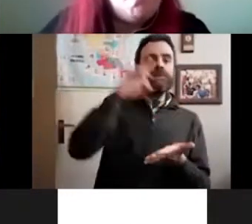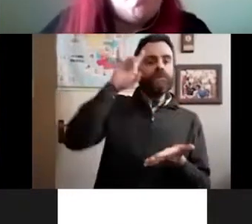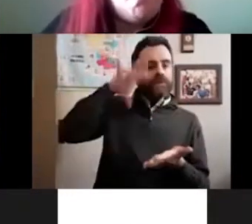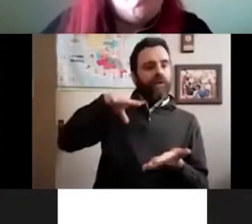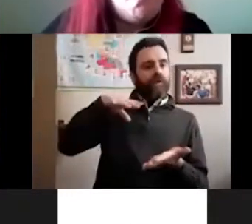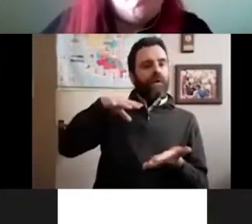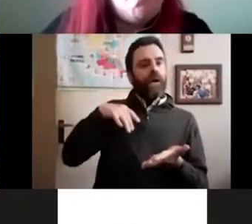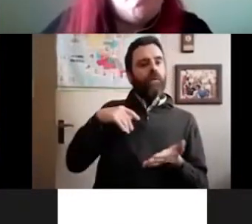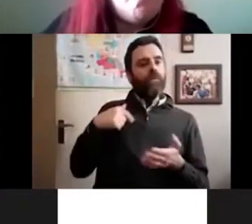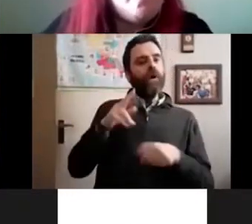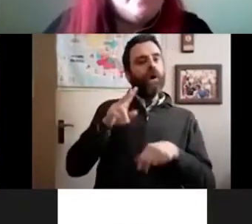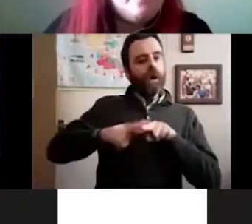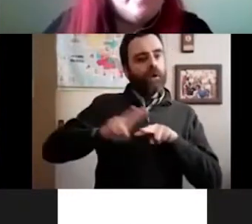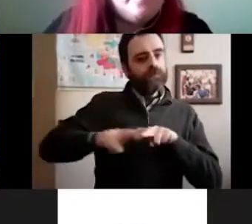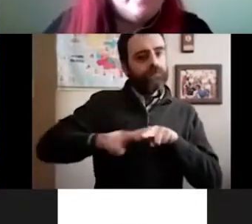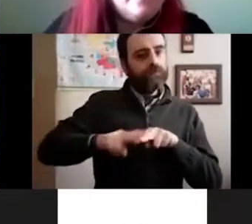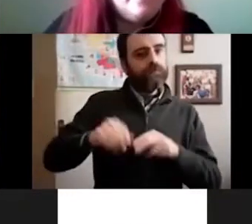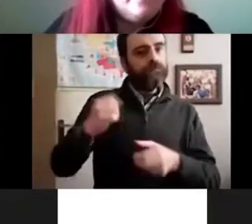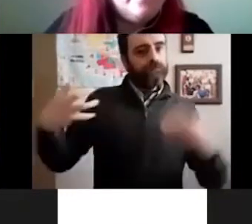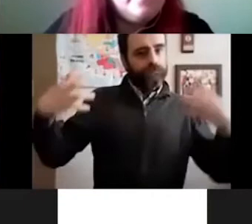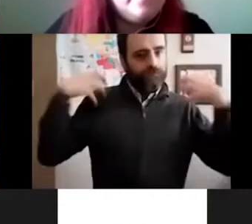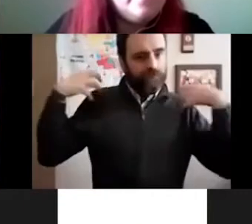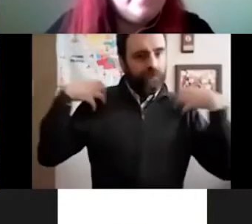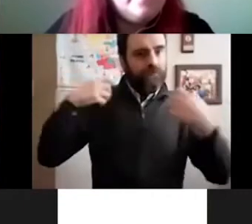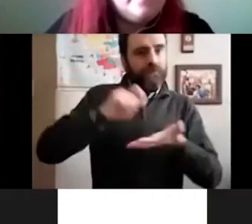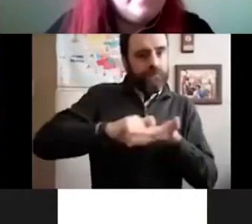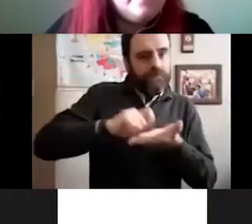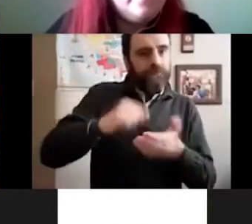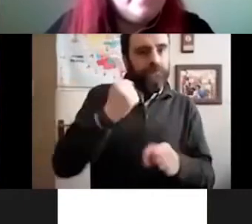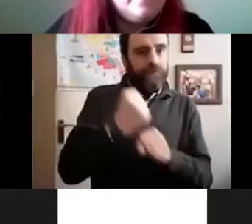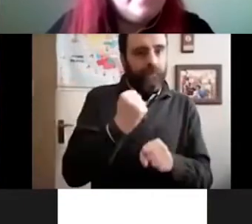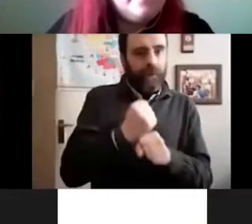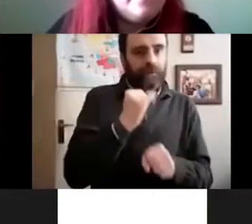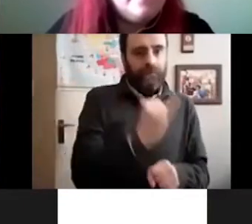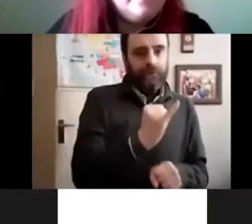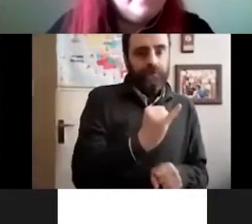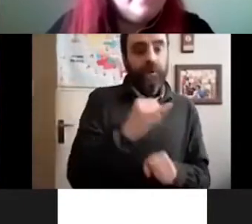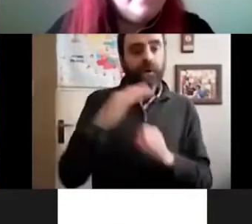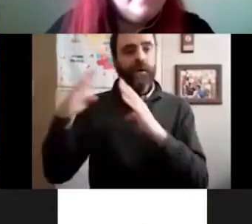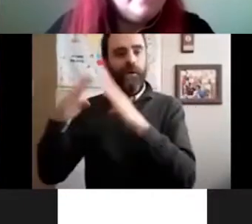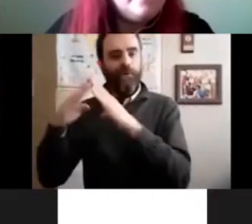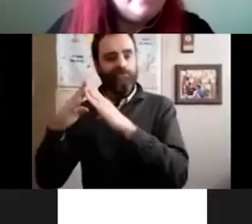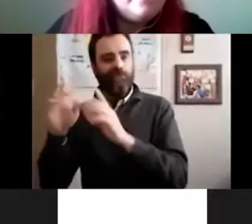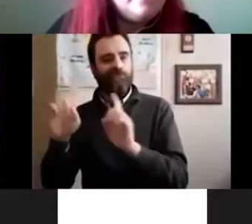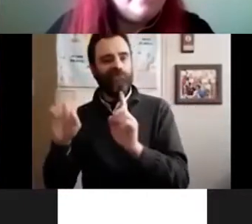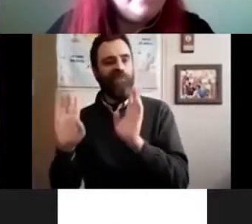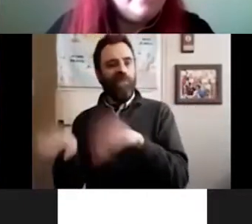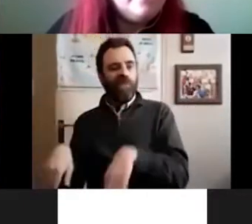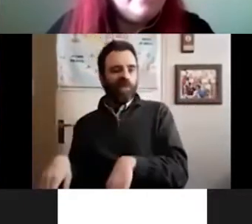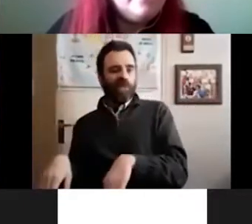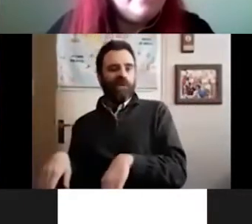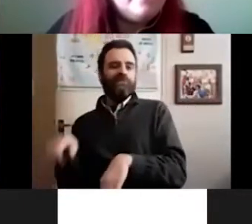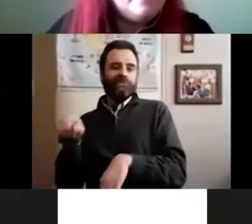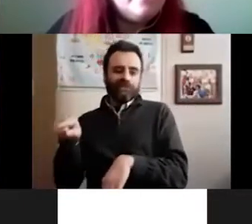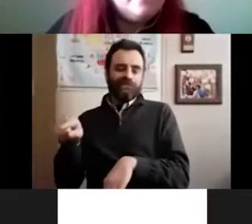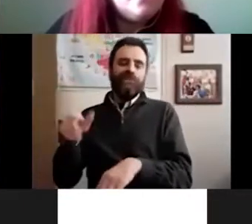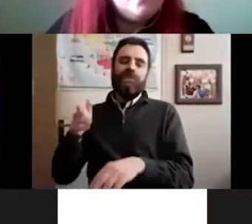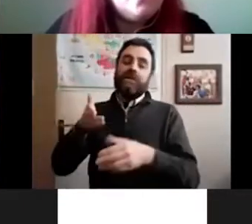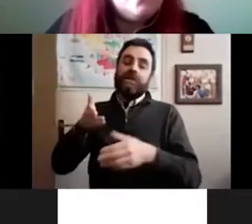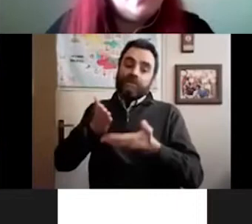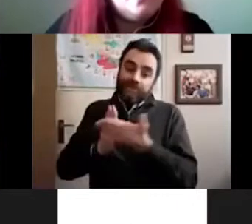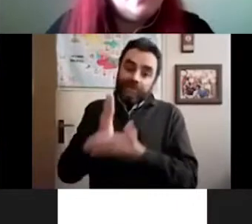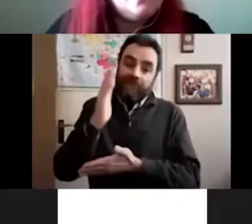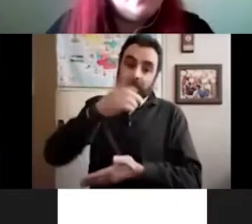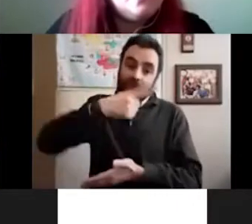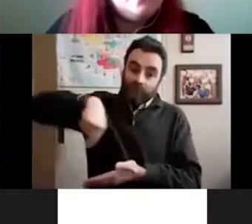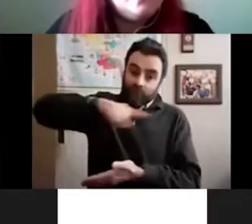atrevidos de repente, y dice aquí en la escuela, ellos saben que hay que ser responsable, que hay que hacer las tareas y trabajar, y en la casa les